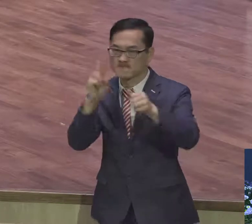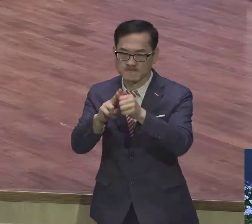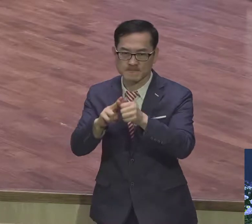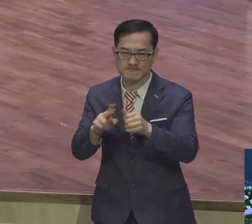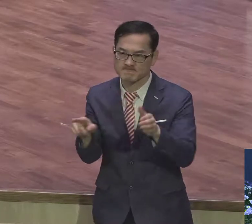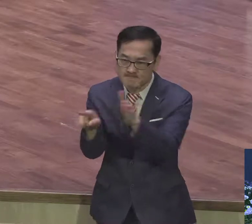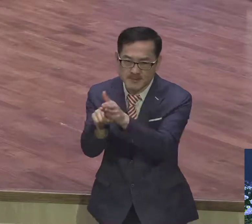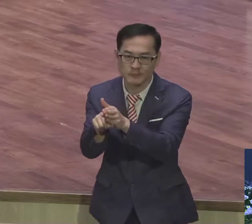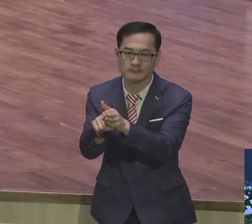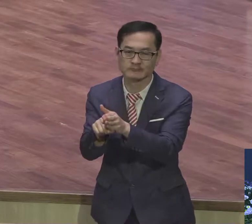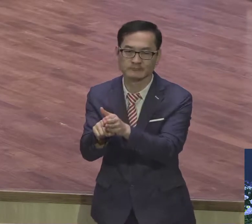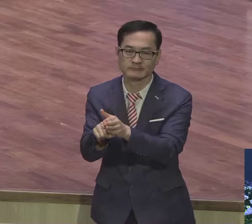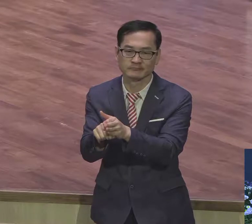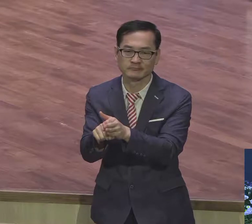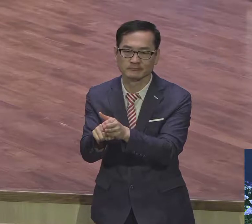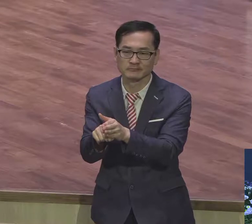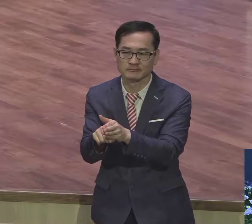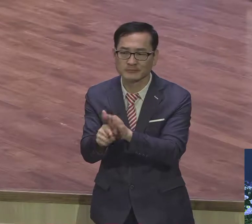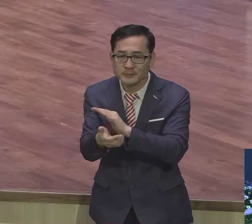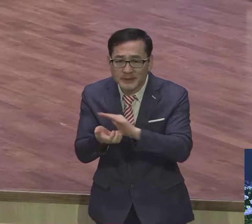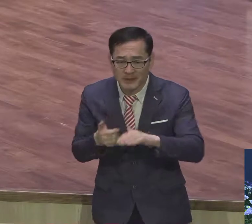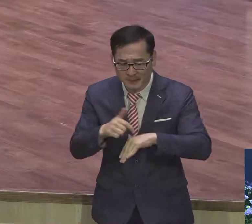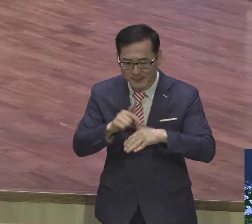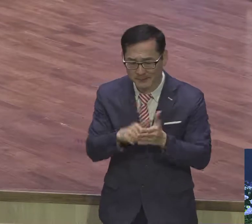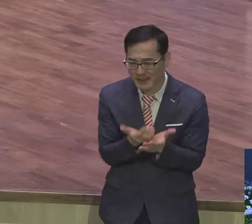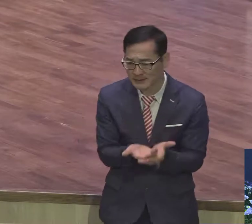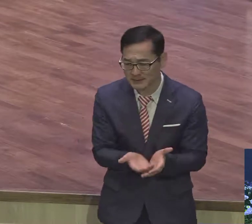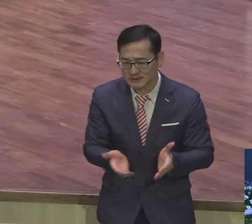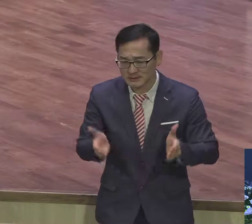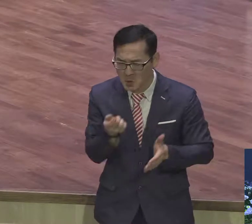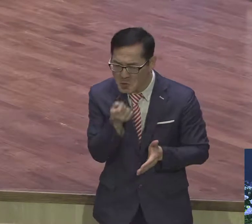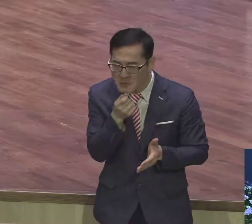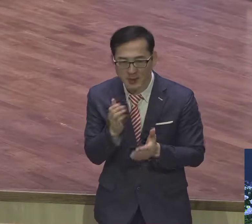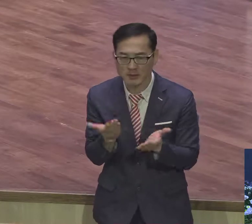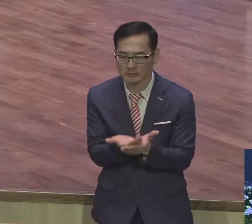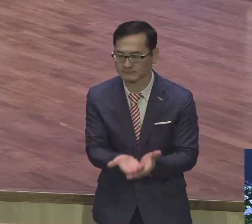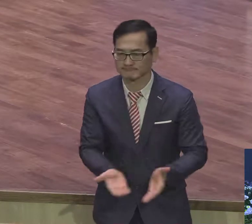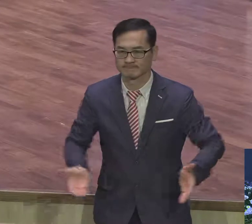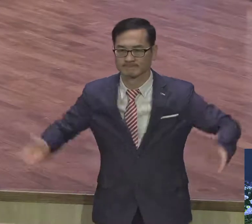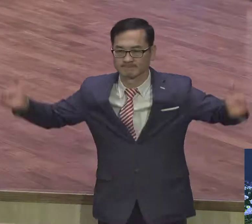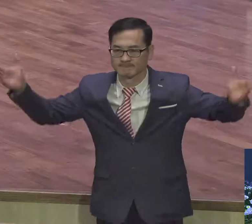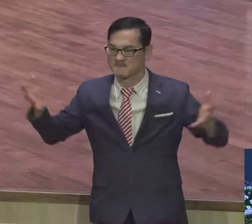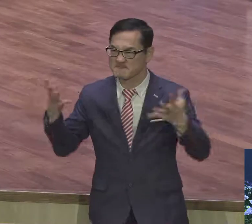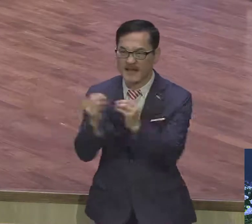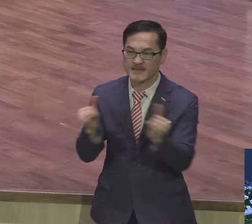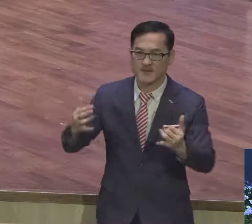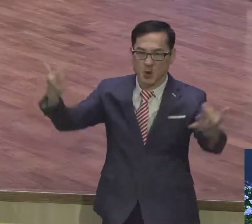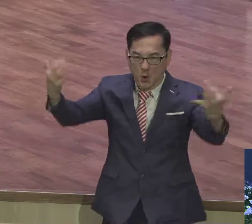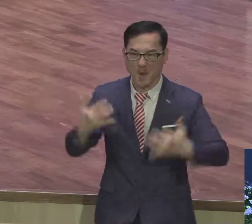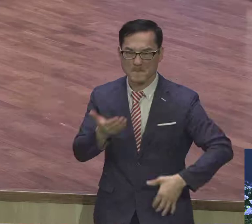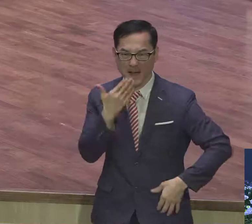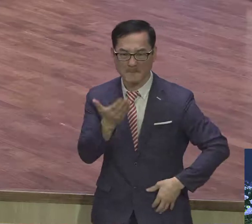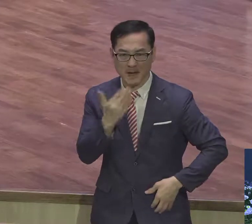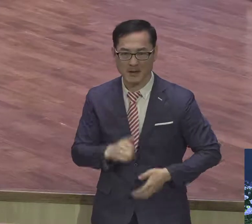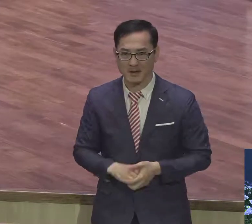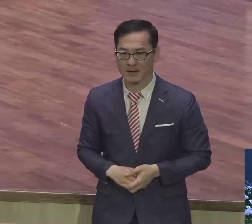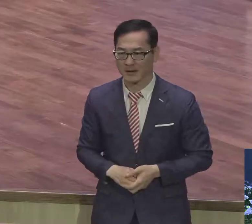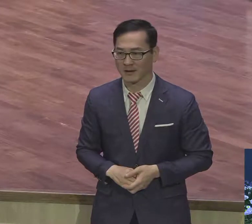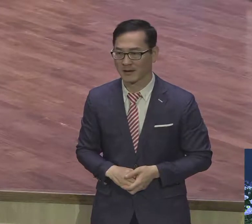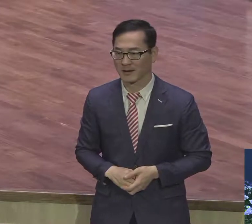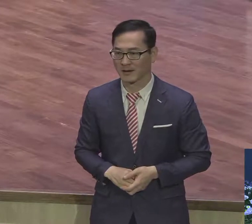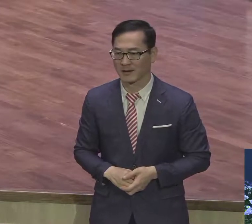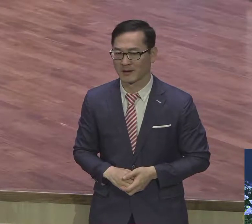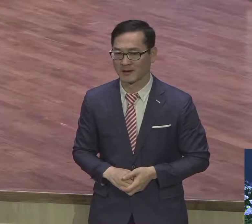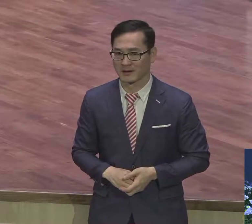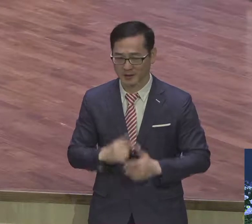지도자들이 그릇이 되어야 된다. 왜 교회가 개척해서 100명을 못 넘느냐. 100명 넘으려고 하면 또 문제